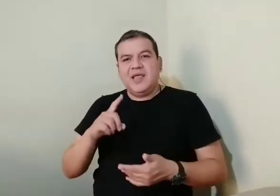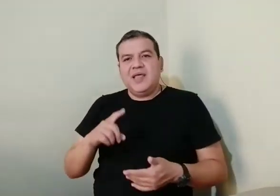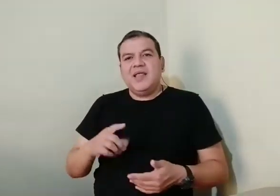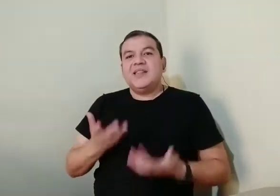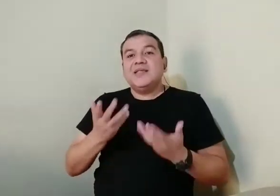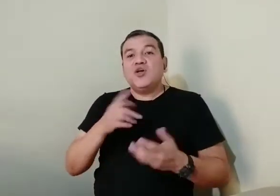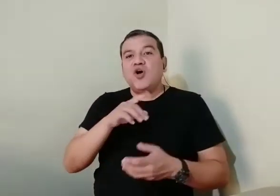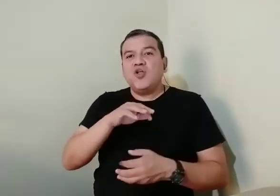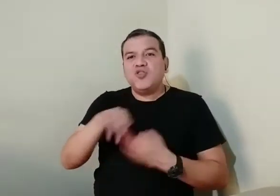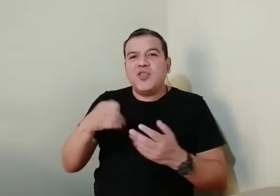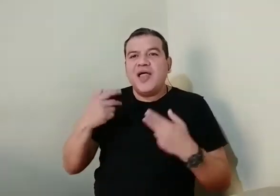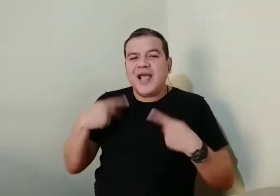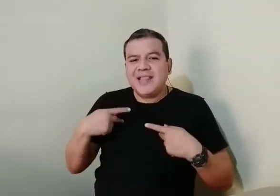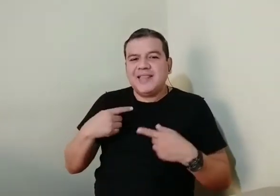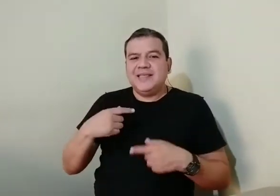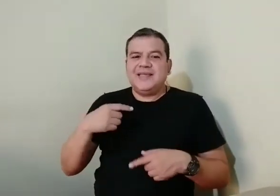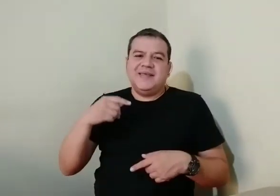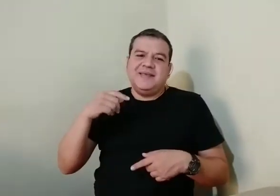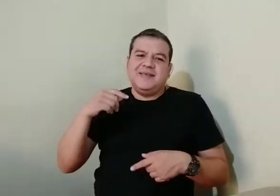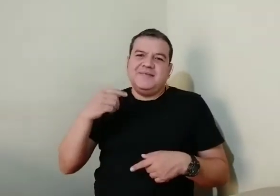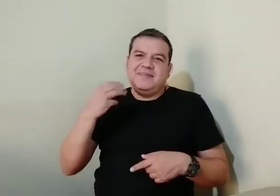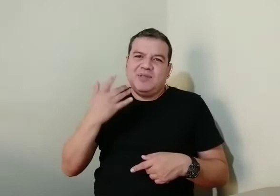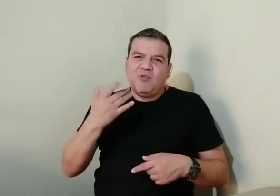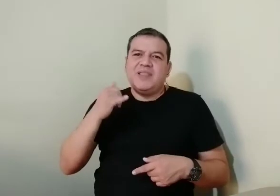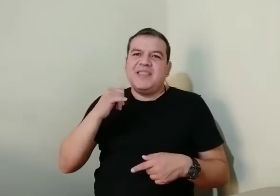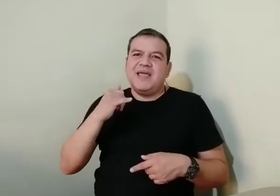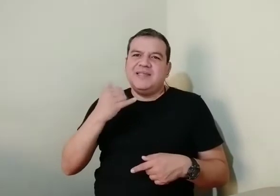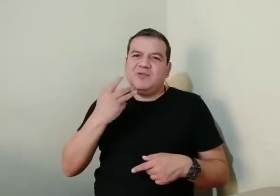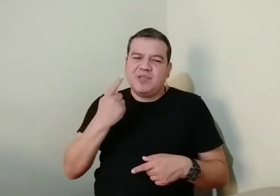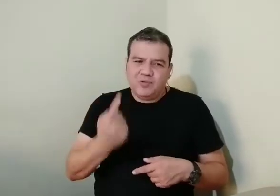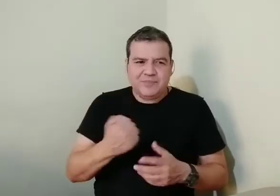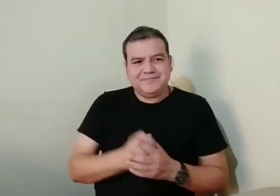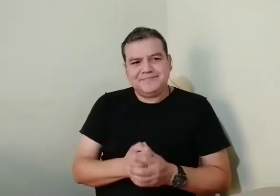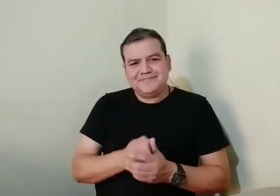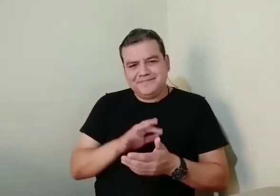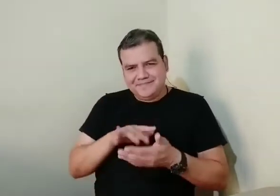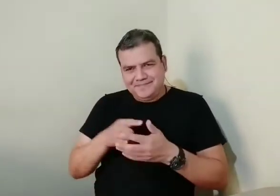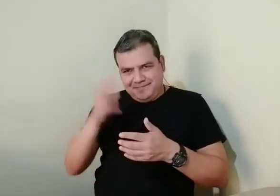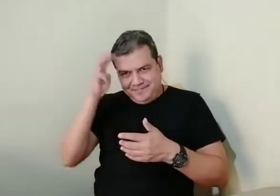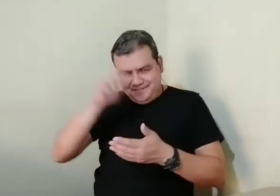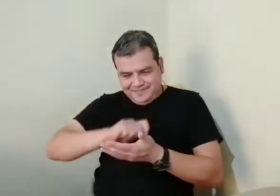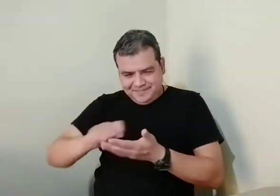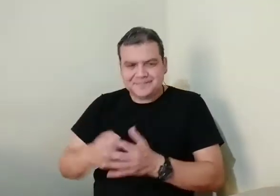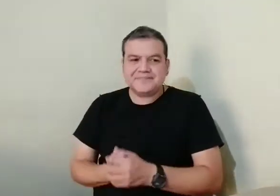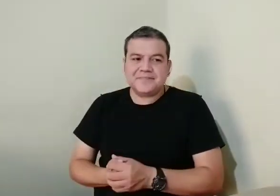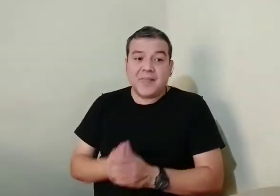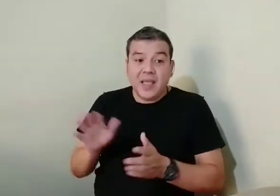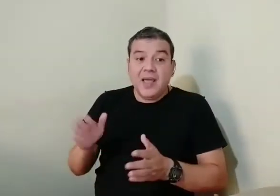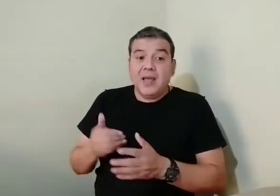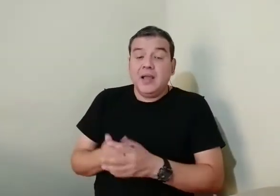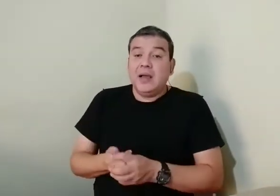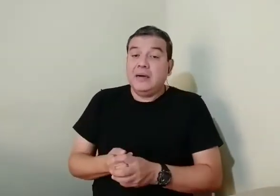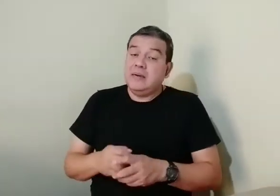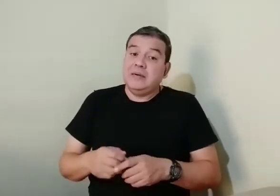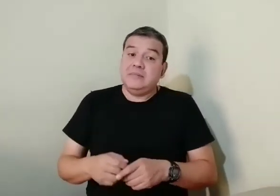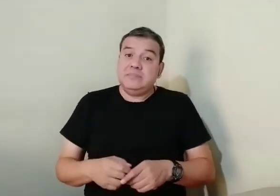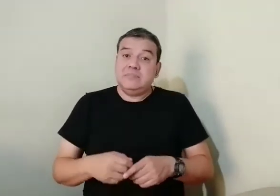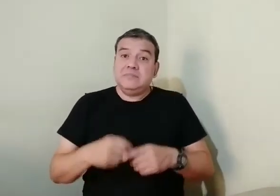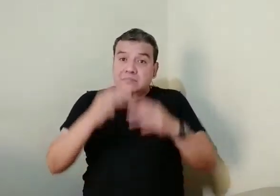María y José fueron buenos y fieles maestros para el niño, pero como revela la historia de Lucas